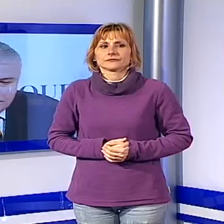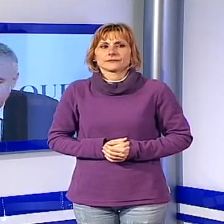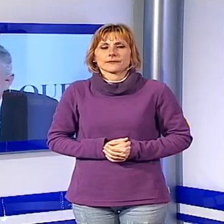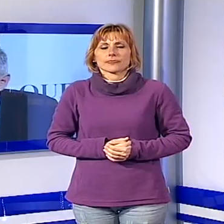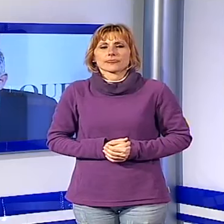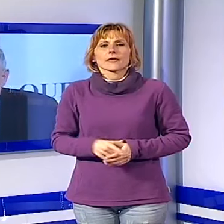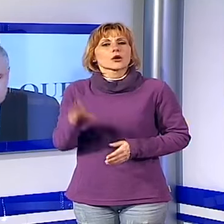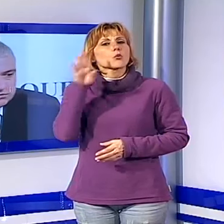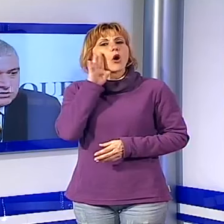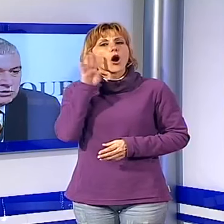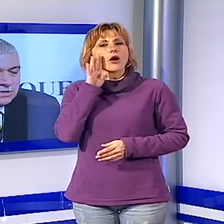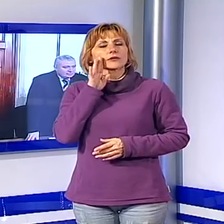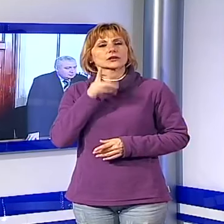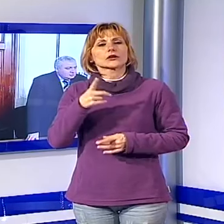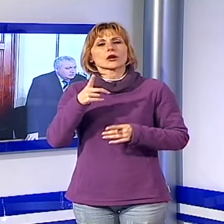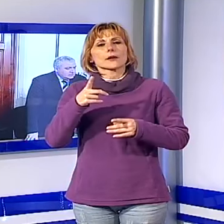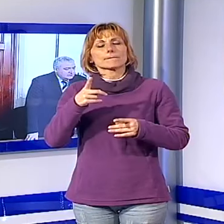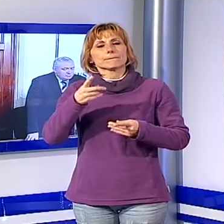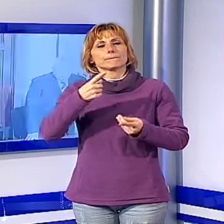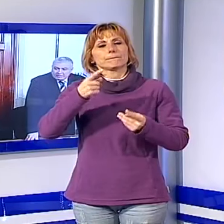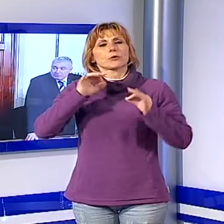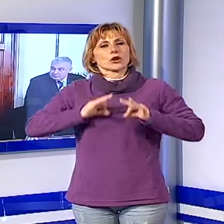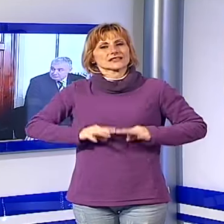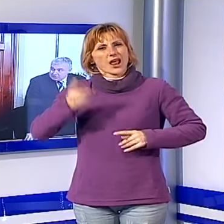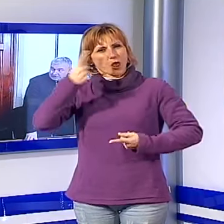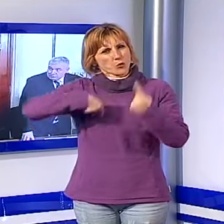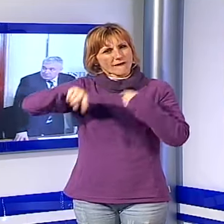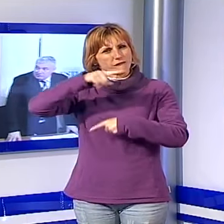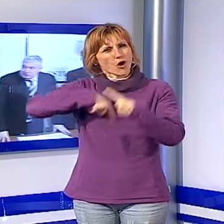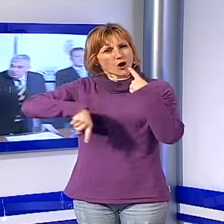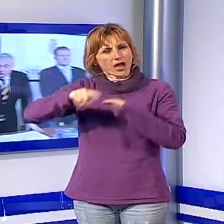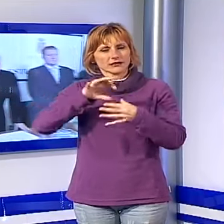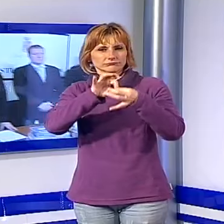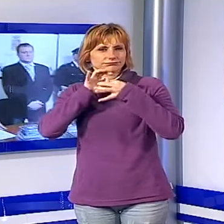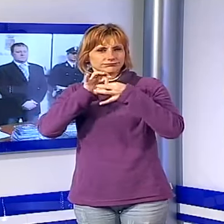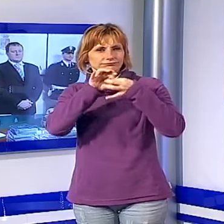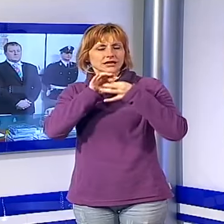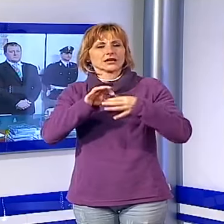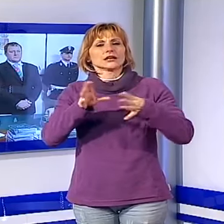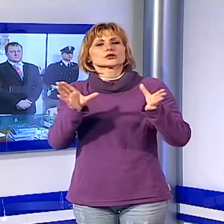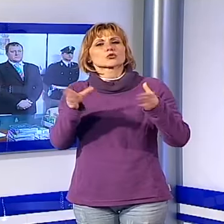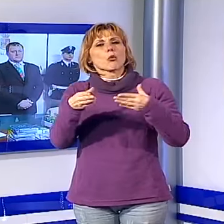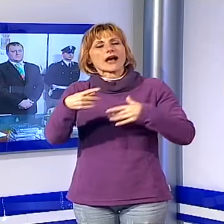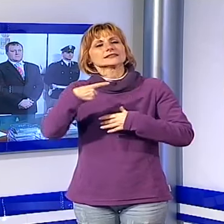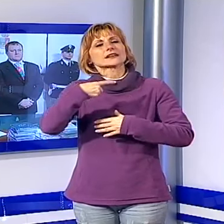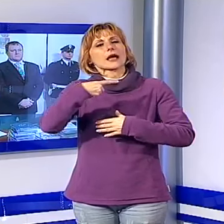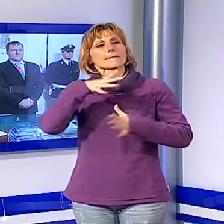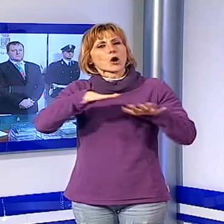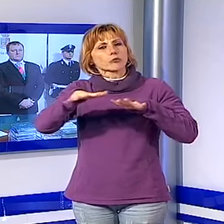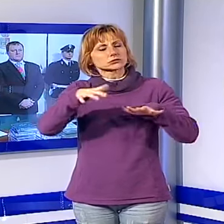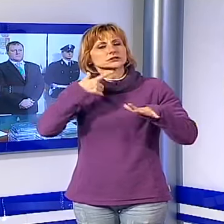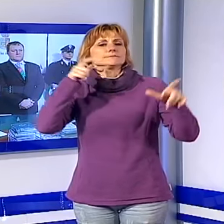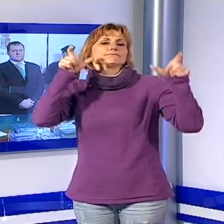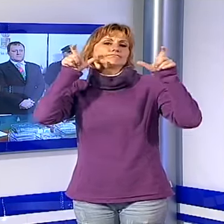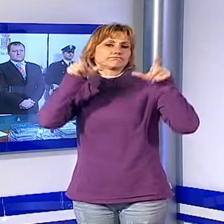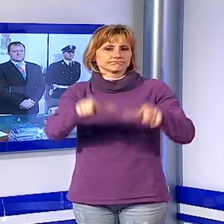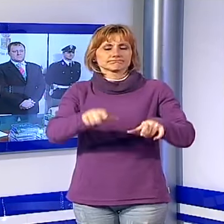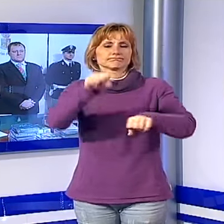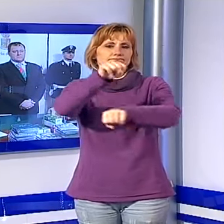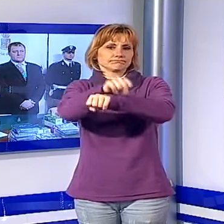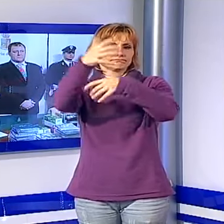Gli uomini della squadra volanti della Questura di Lucca, in collaborazione con la squadra mobile, hanno bloccato e tratto in arresto una coppia di